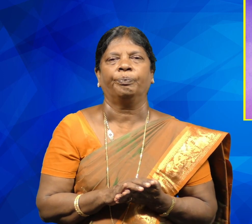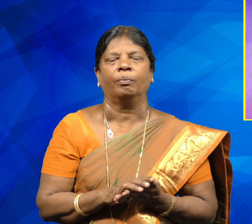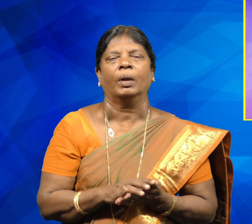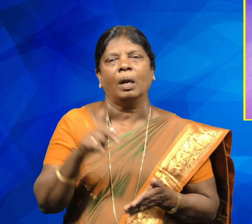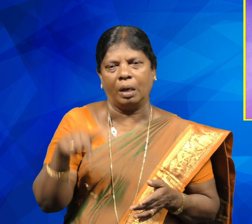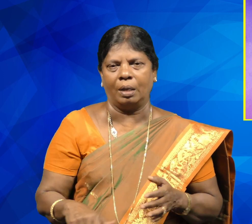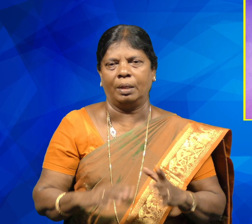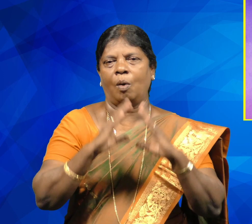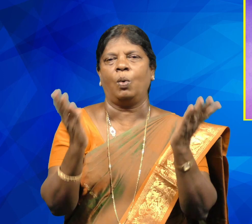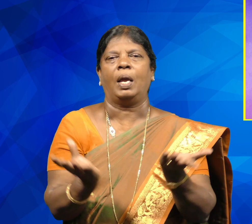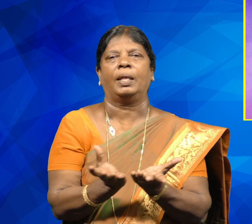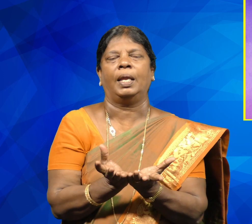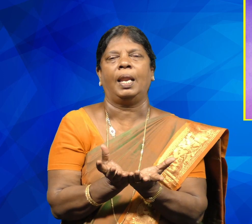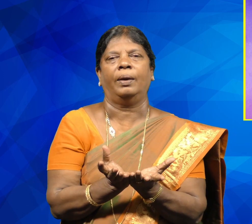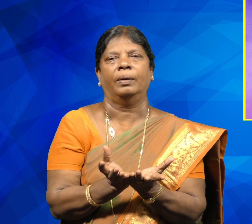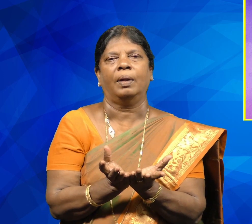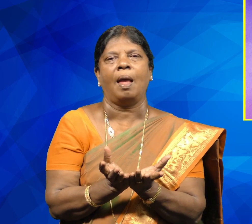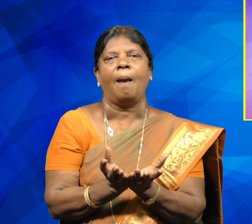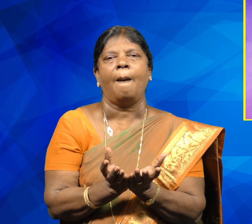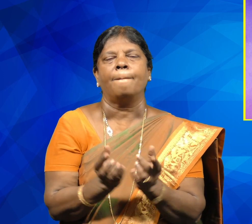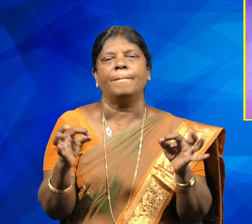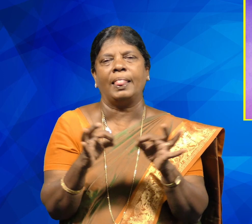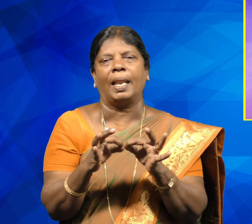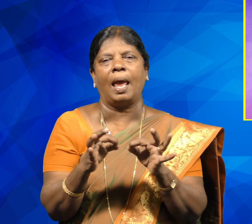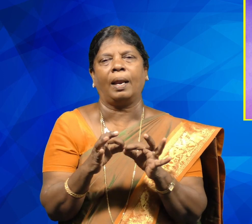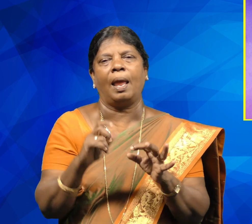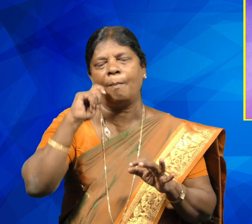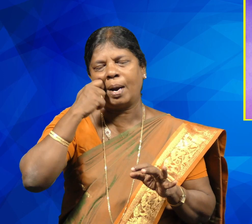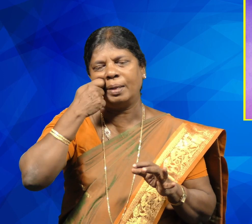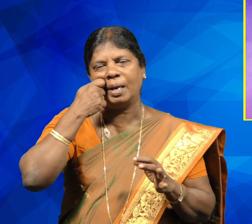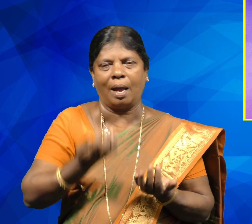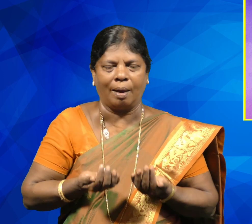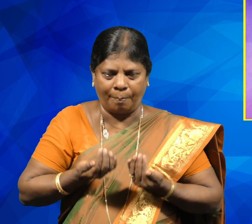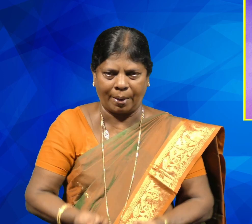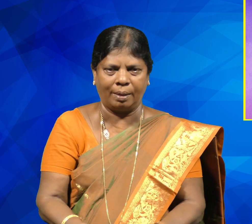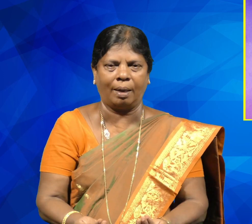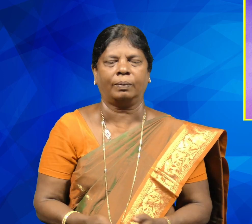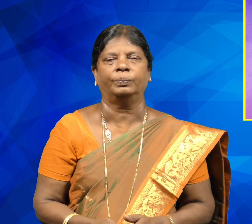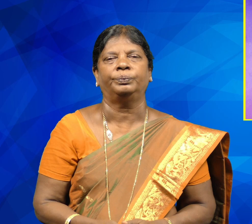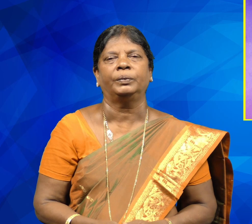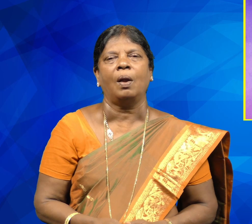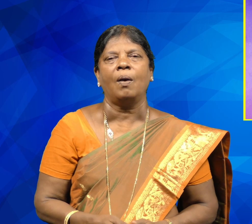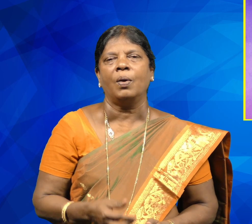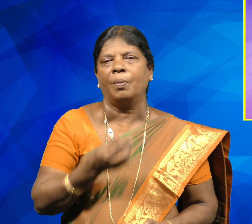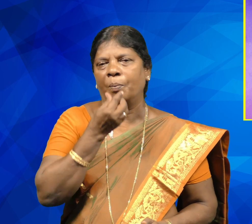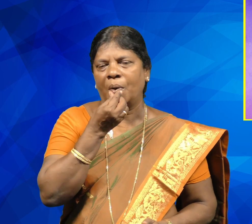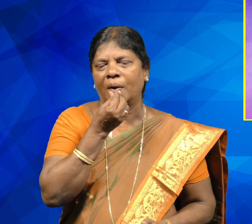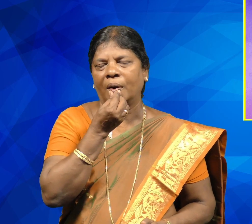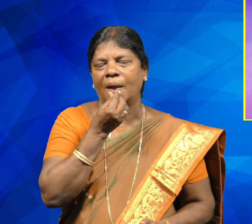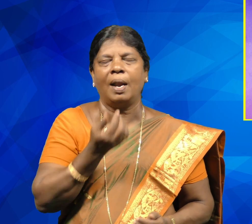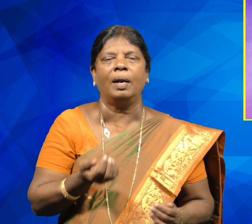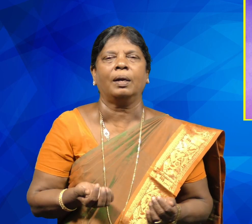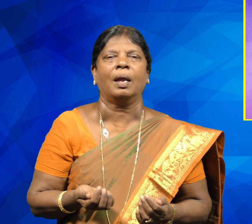என்பதற்காக இந்த பூ உலகிலே பெத்லகேமிலே மனிதனாக பிறந்தார்.